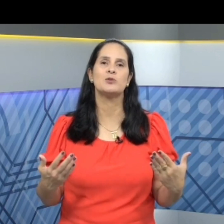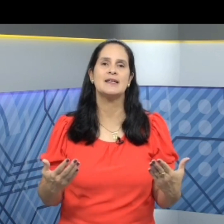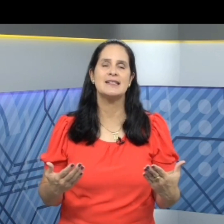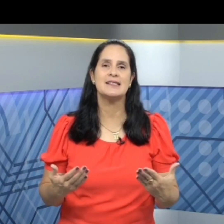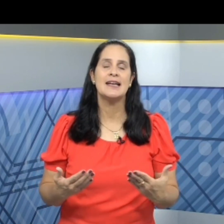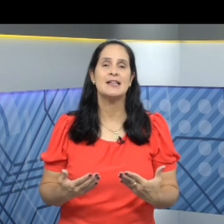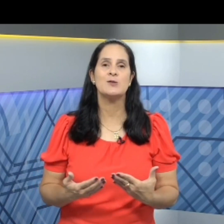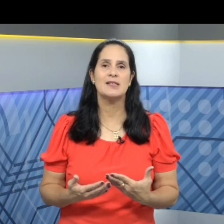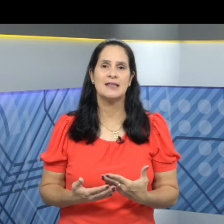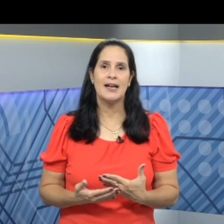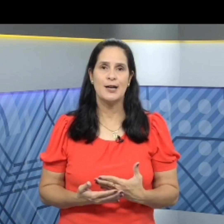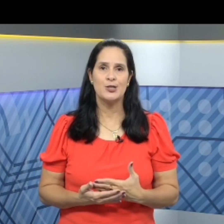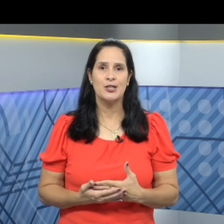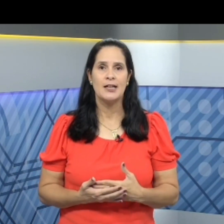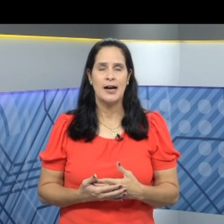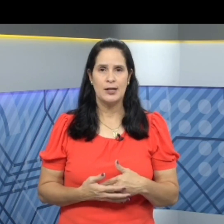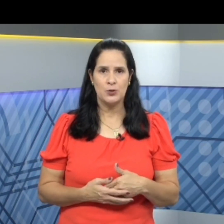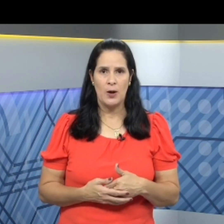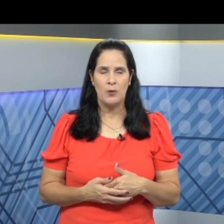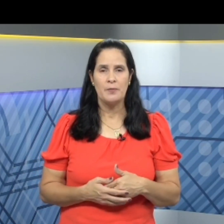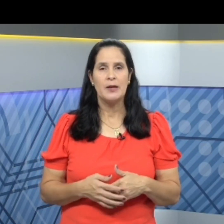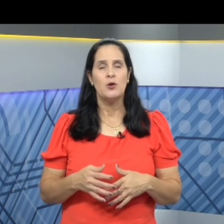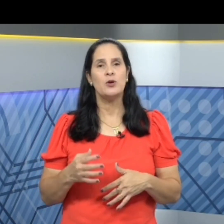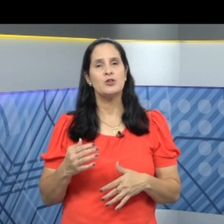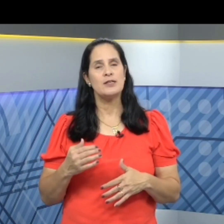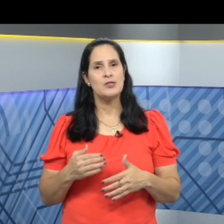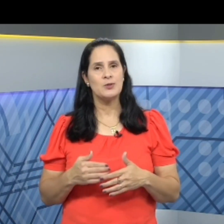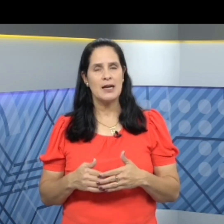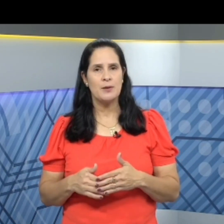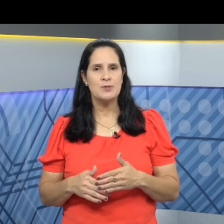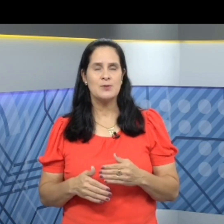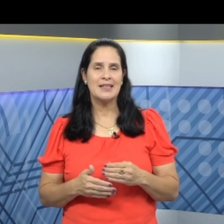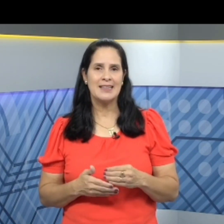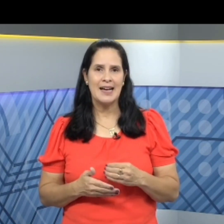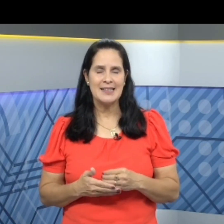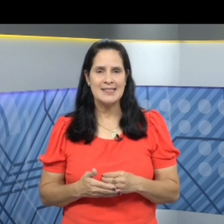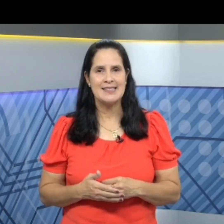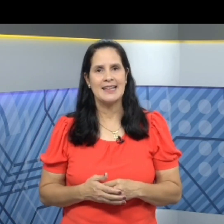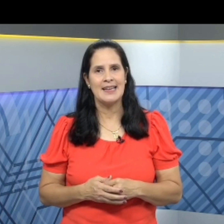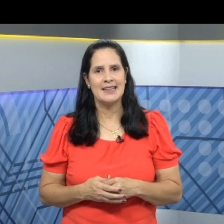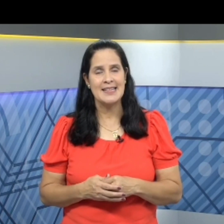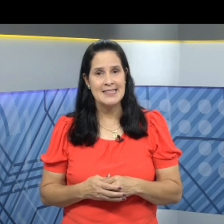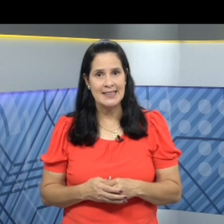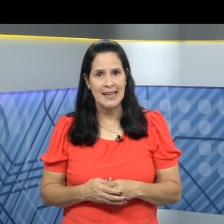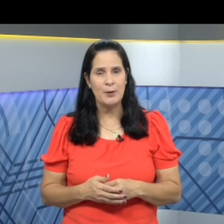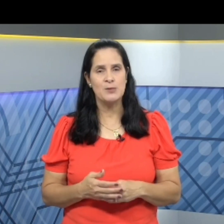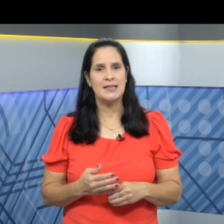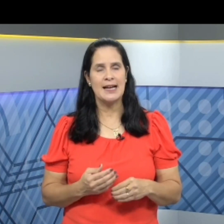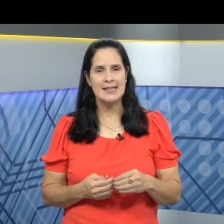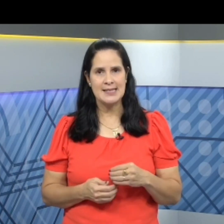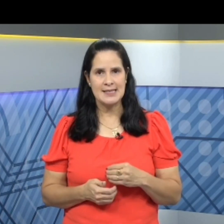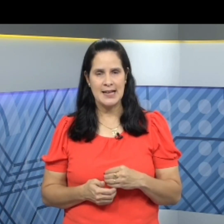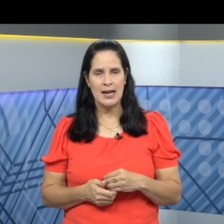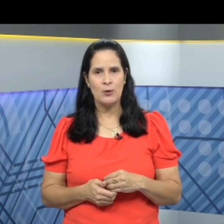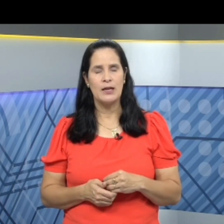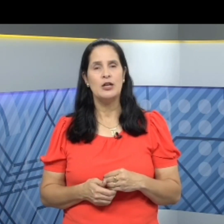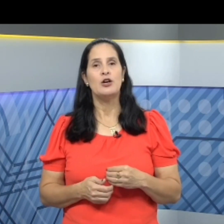surdez na sociedade atual? Quando nós estudarmos os detalhes desse tema, os detalhes dessa aula, você